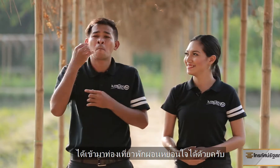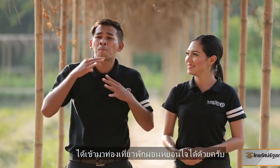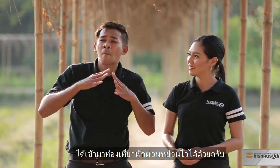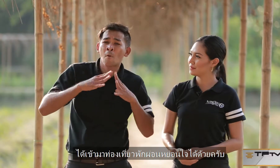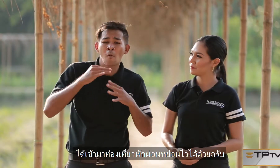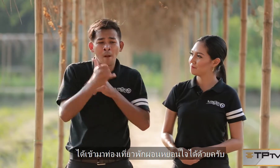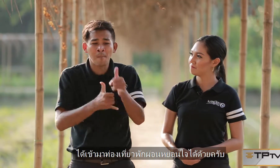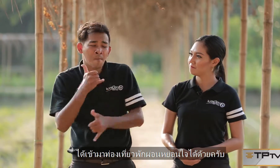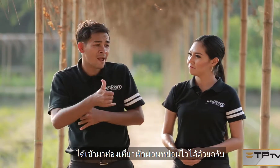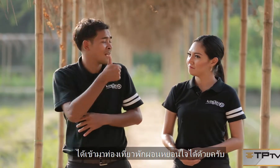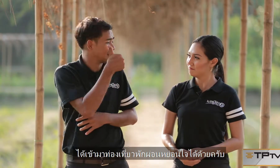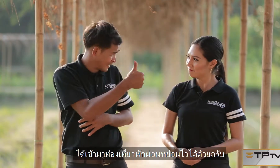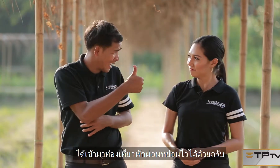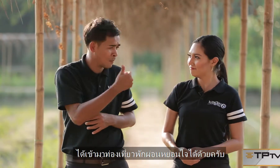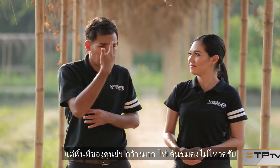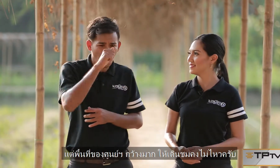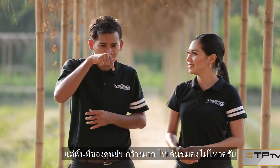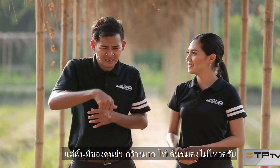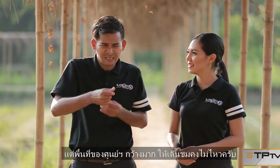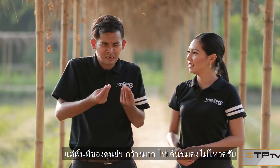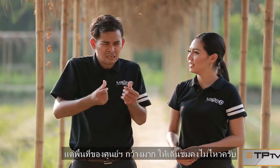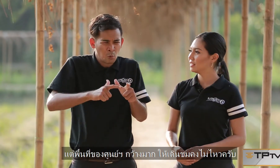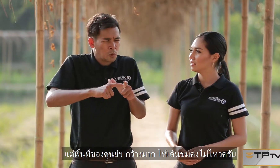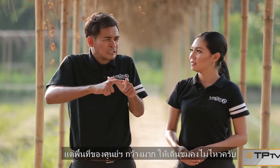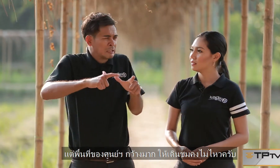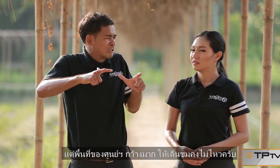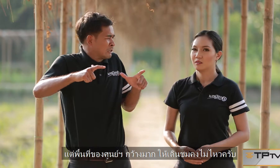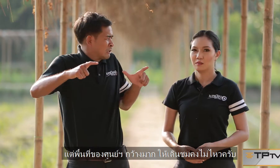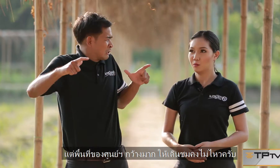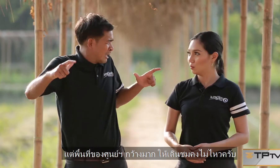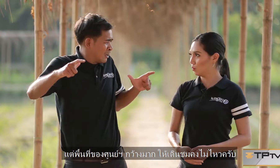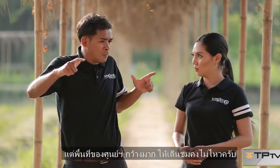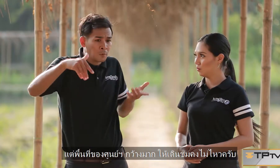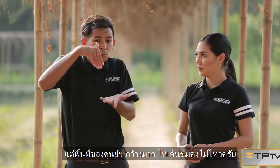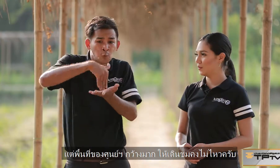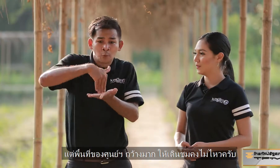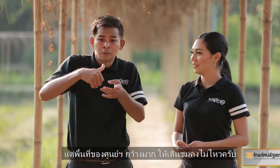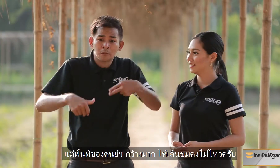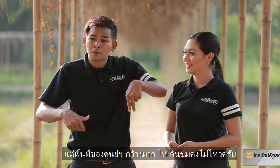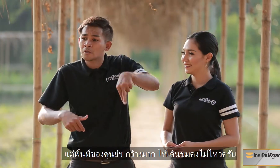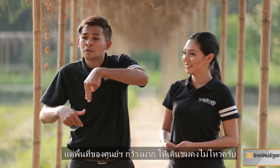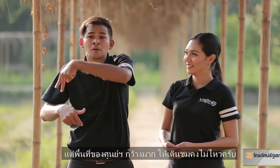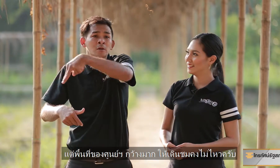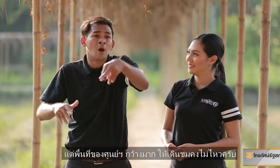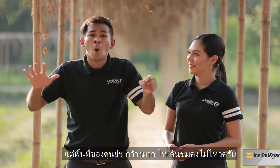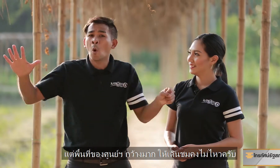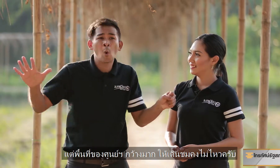ครับแต่พื้นที่ของศูนย์กว้างมากให้เดินชมคงไม่ไหวครับ